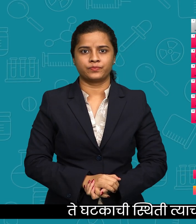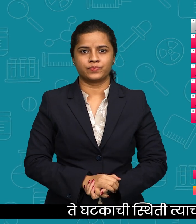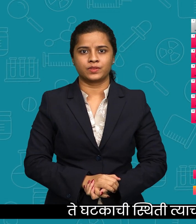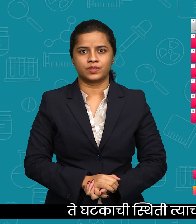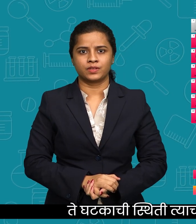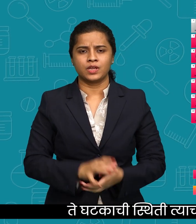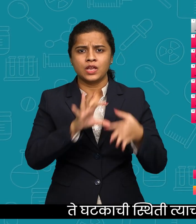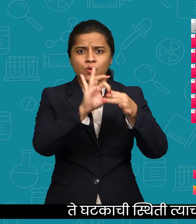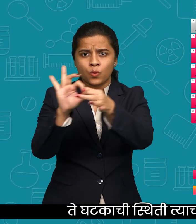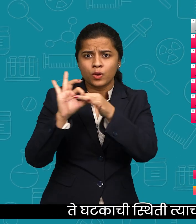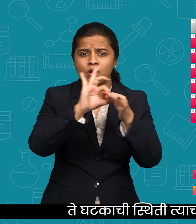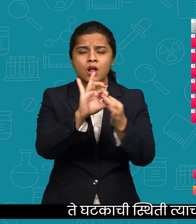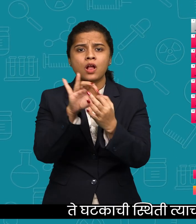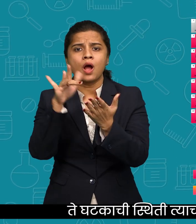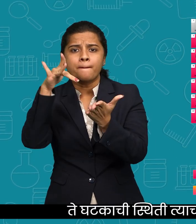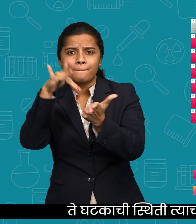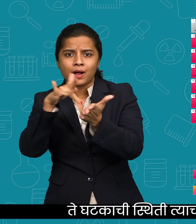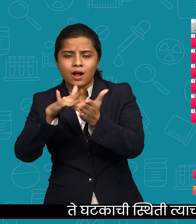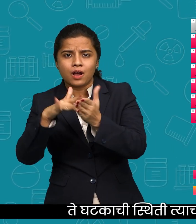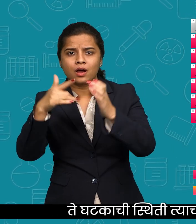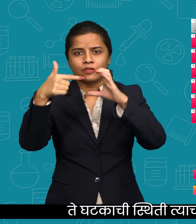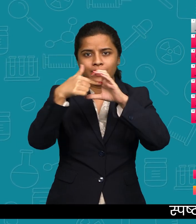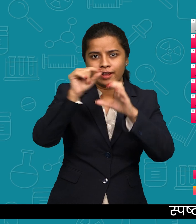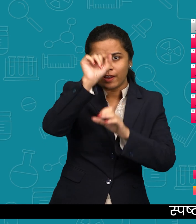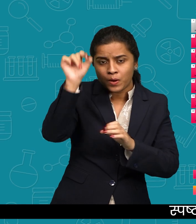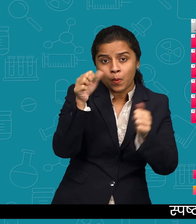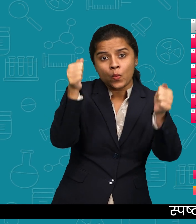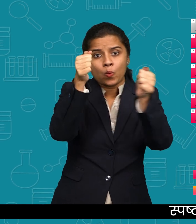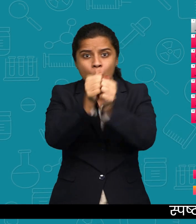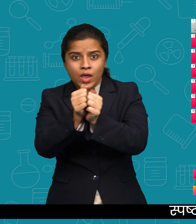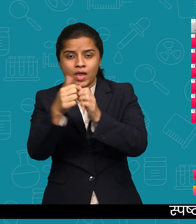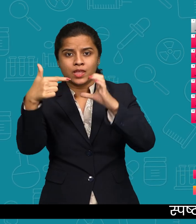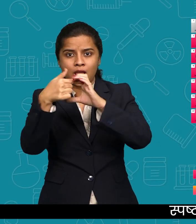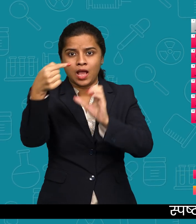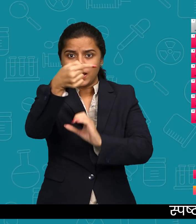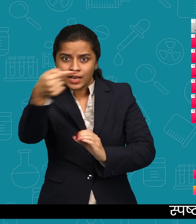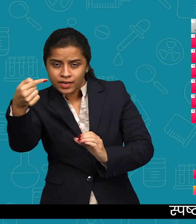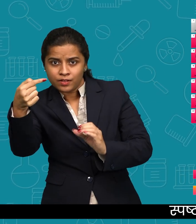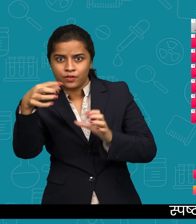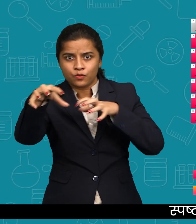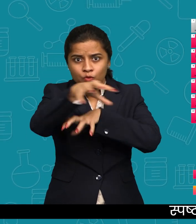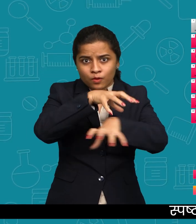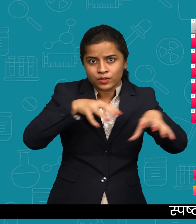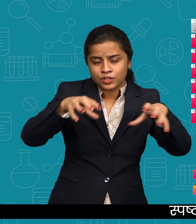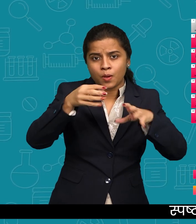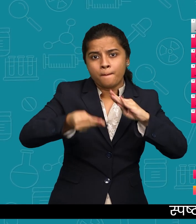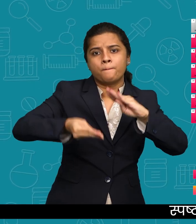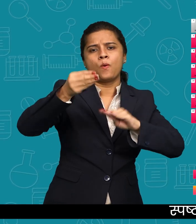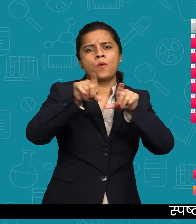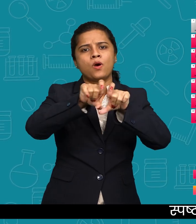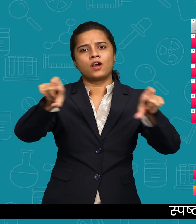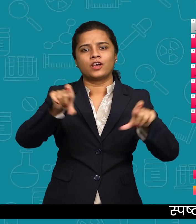ते घटकाची स्थिती त्याच्या इलेक्ट्रॉनिक कॉन्फिगरेशनशी अधिक स्पष्टपणे सहसंबंधित करते.